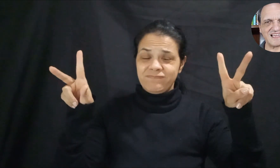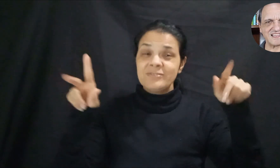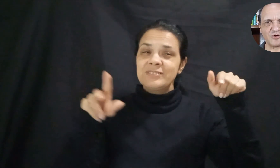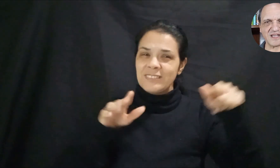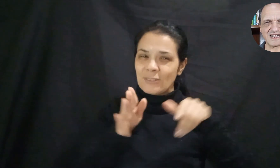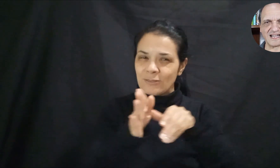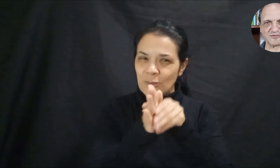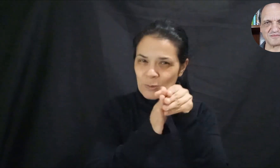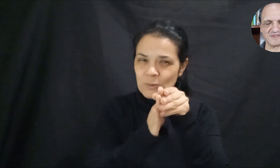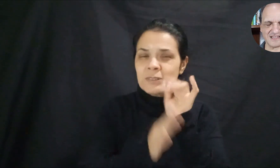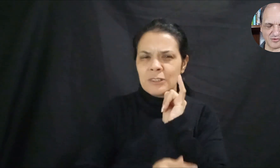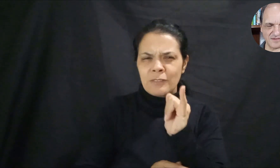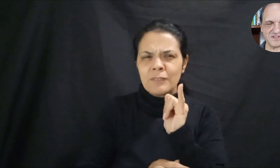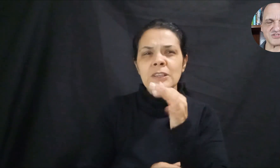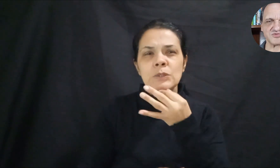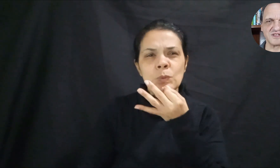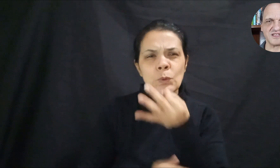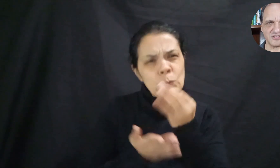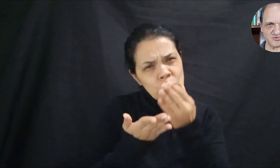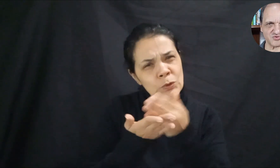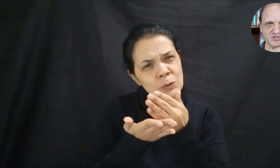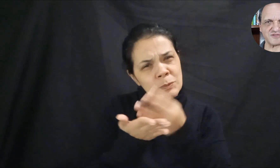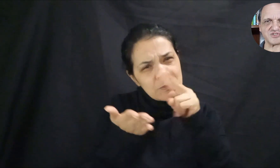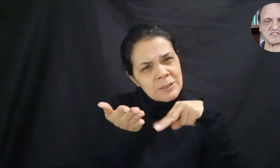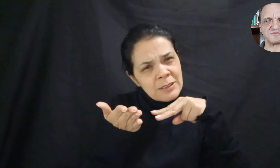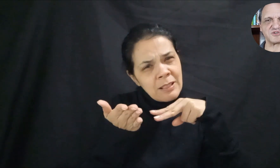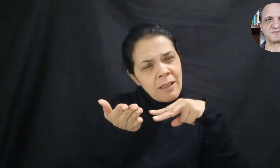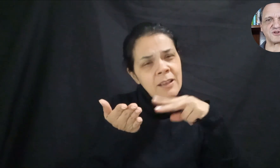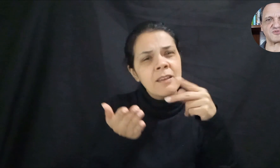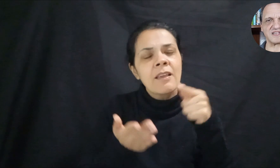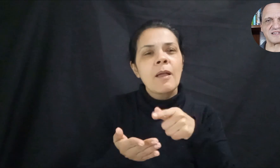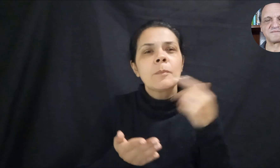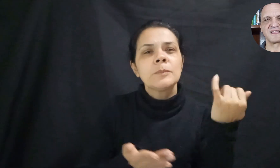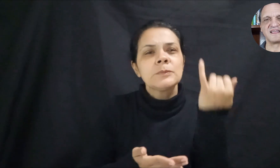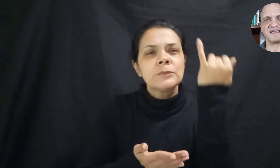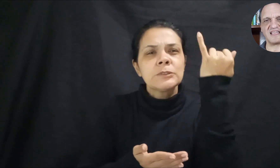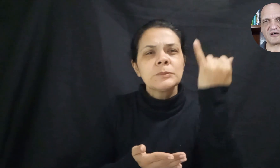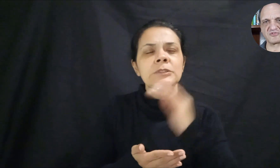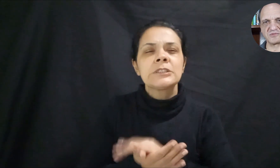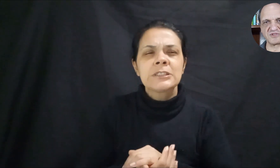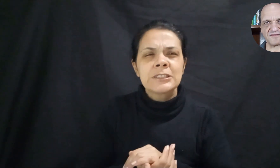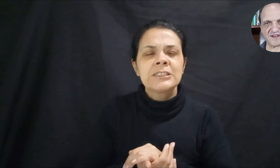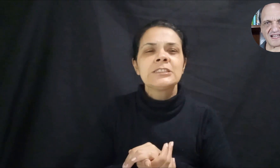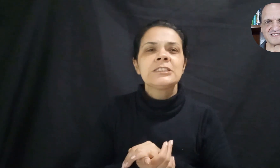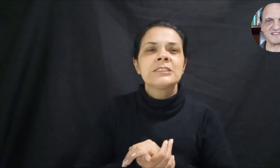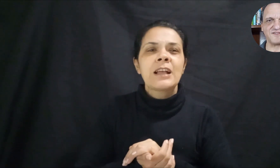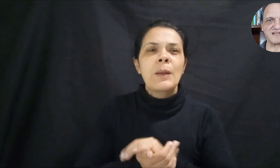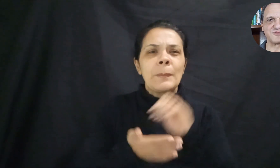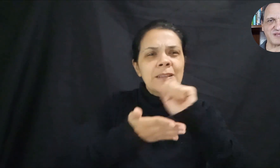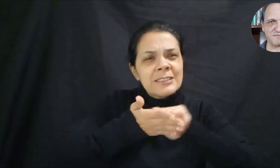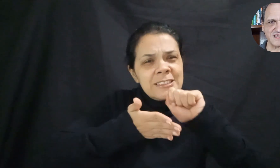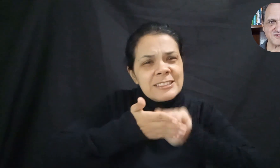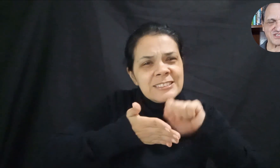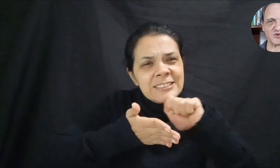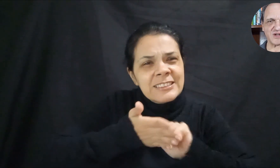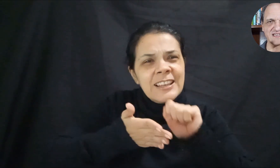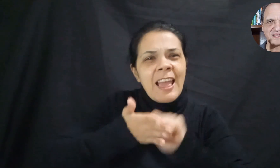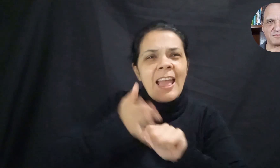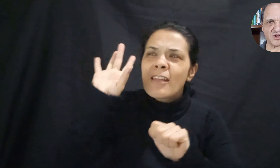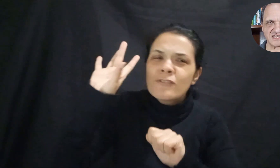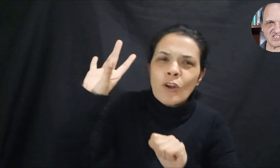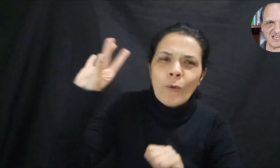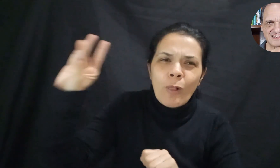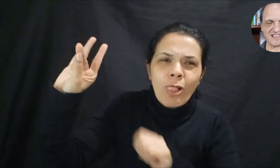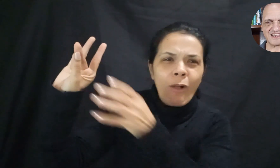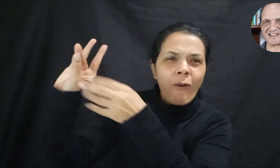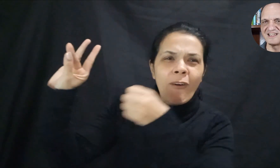E aí ela dá um recado, ela dá um aviso, e eu sugiro que vocês depois possam ler. E é um tipo da frase que vale muito a pena vocês colocarem na